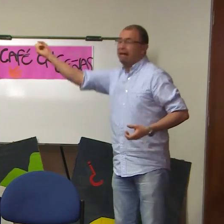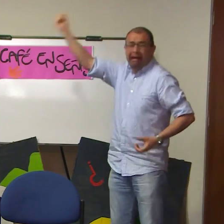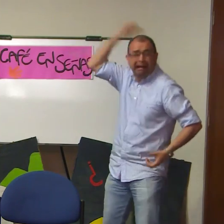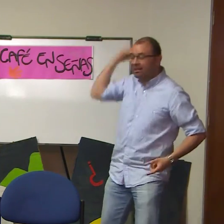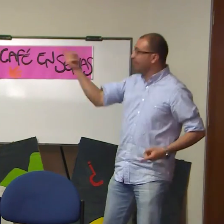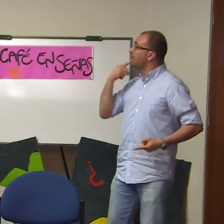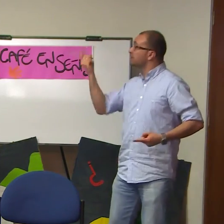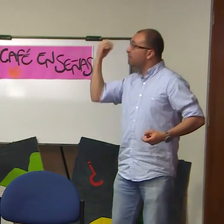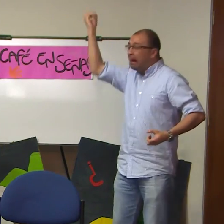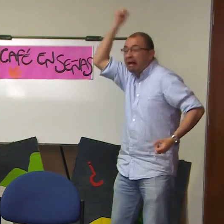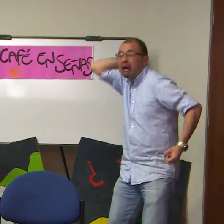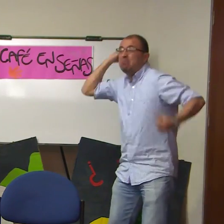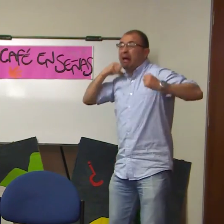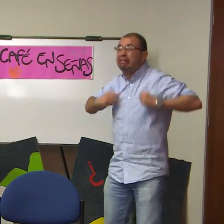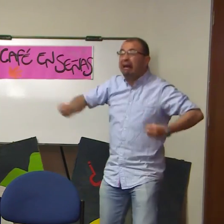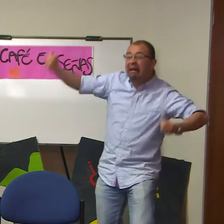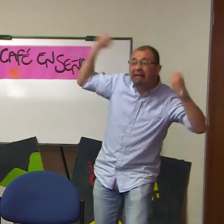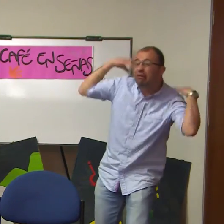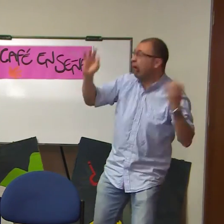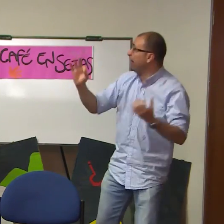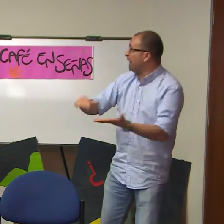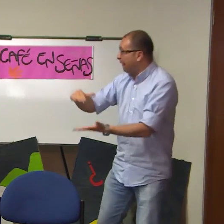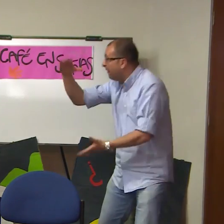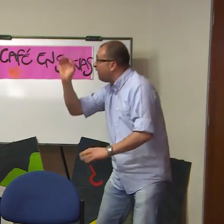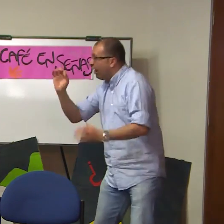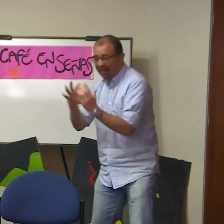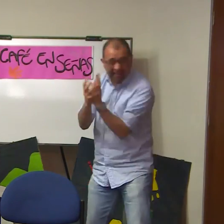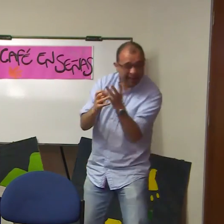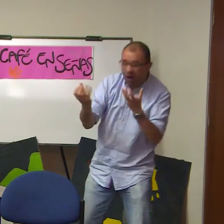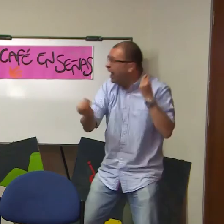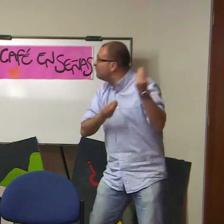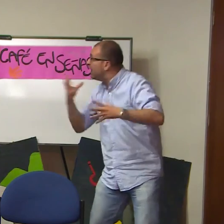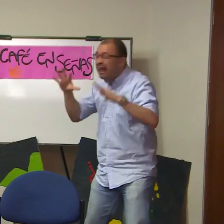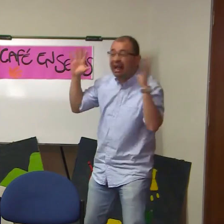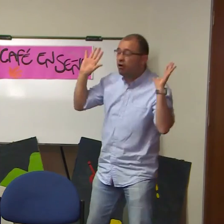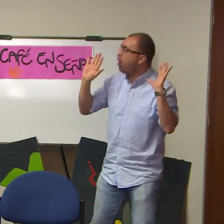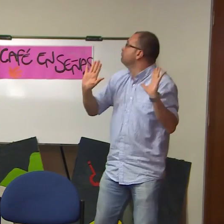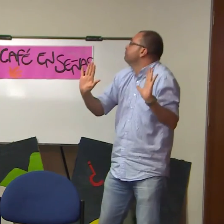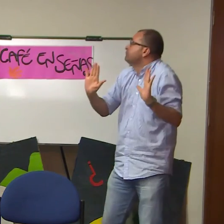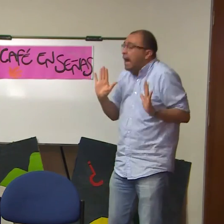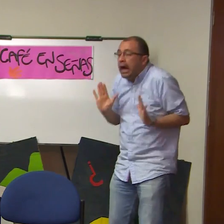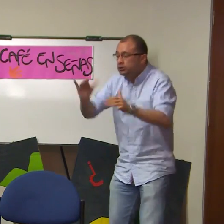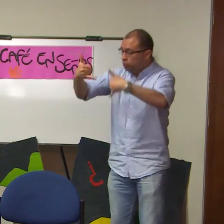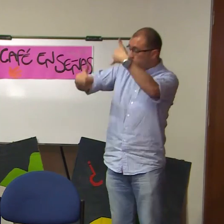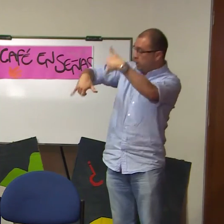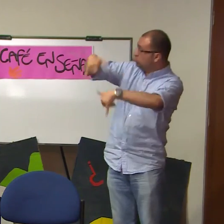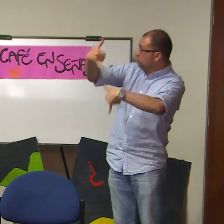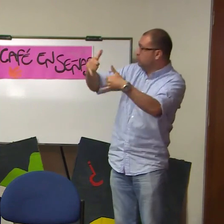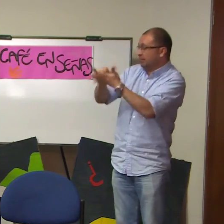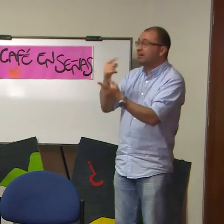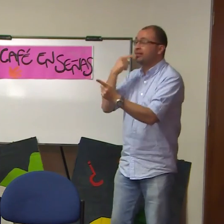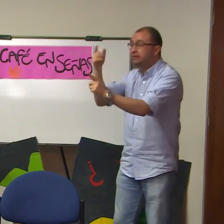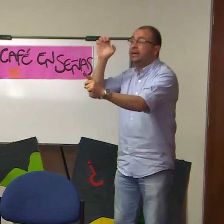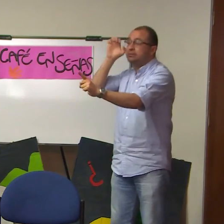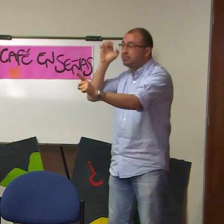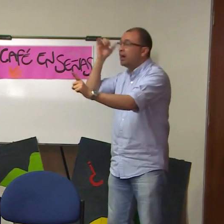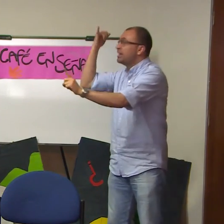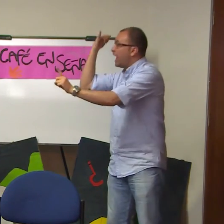allí se piensen, por eso ella llega con su maleta, saca las cosas, porque como lo